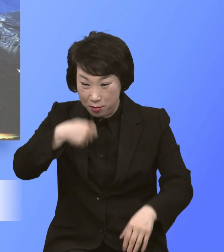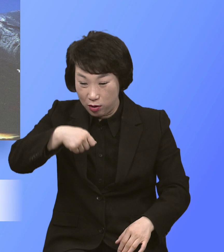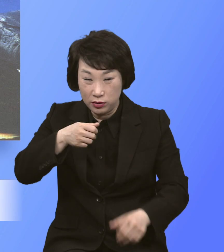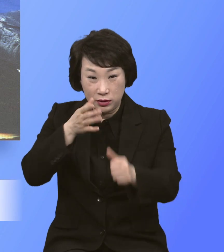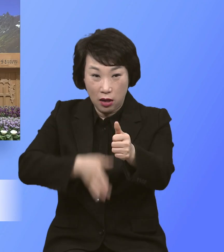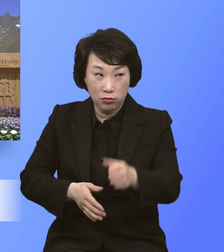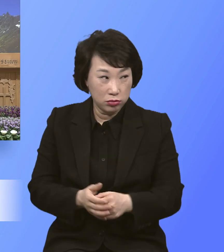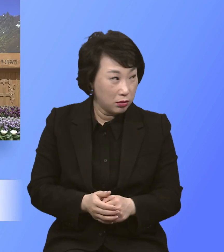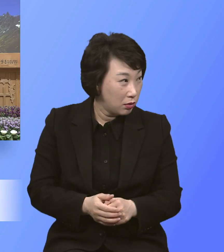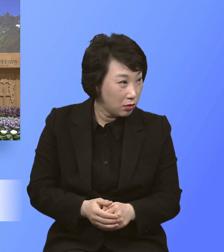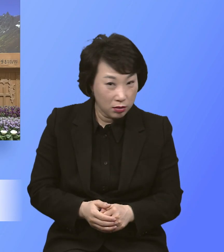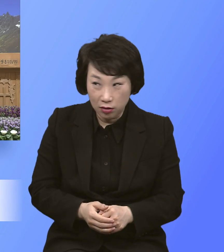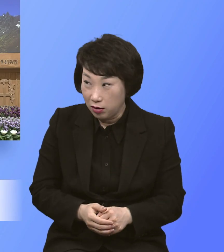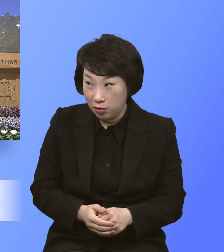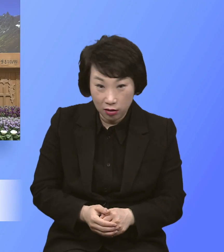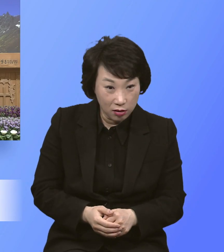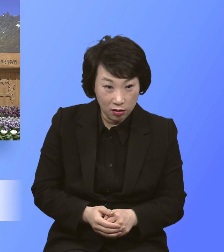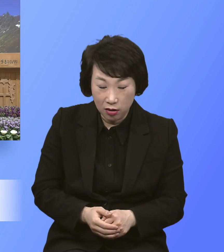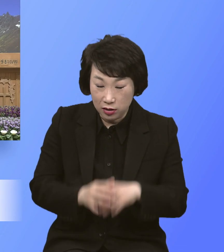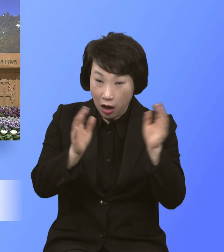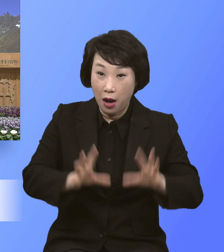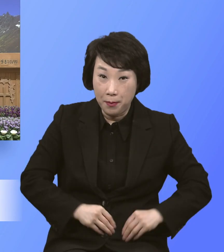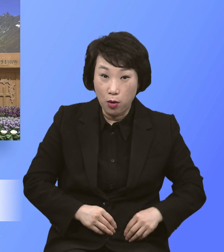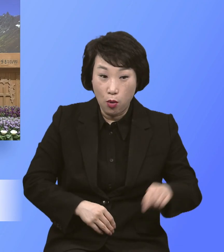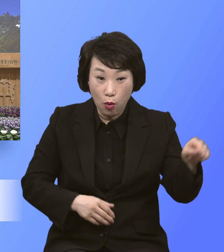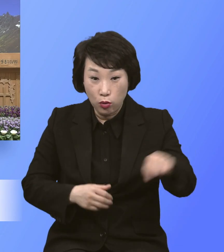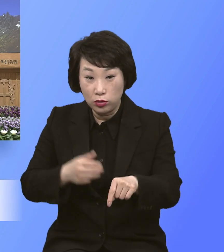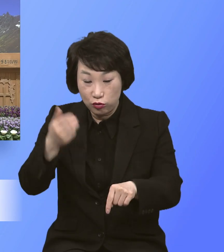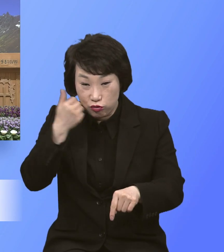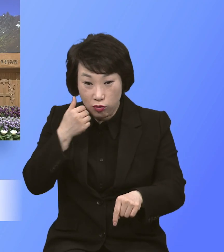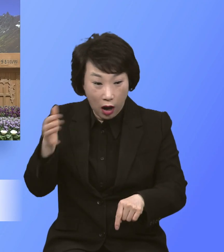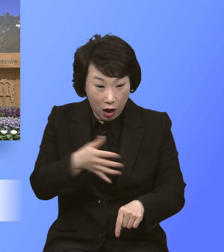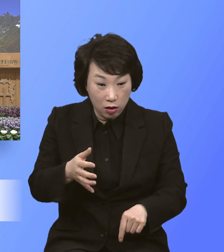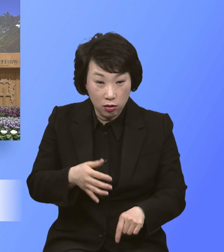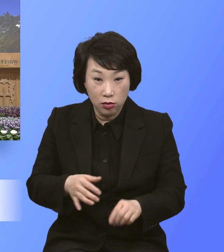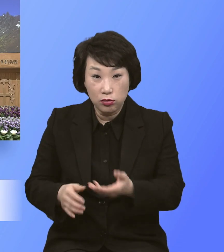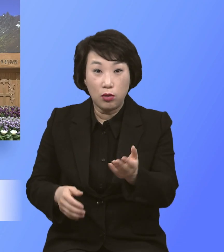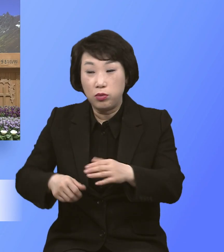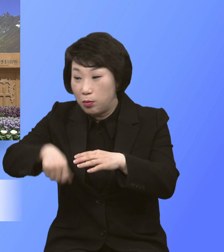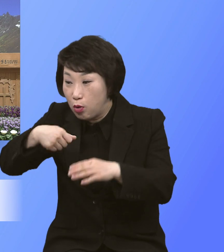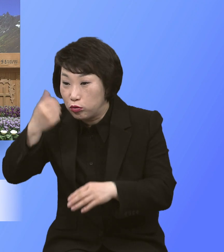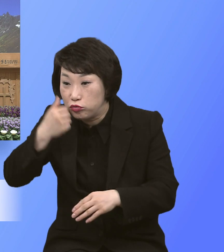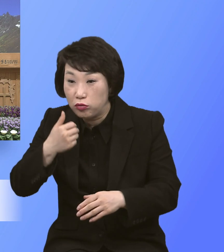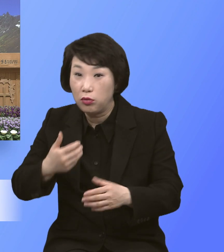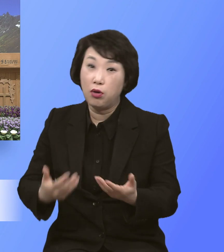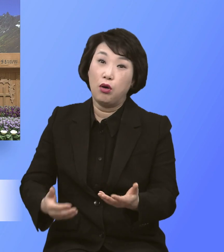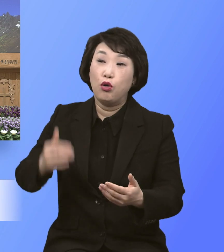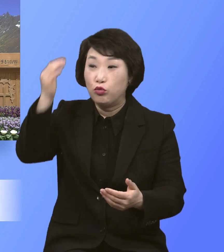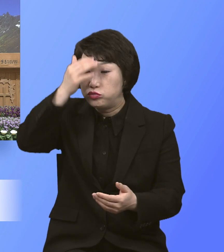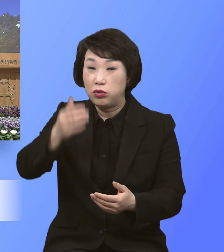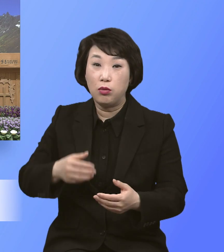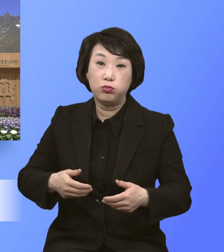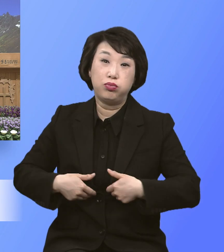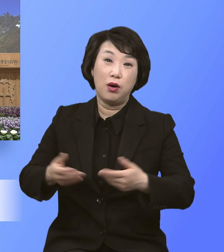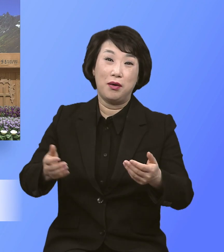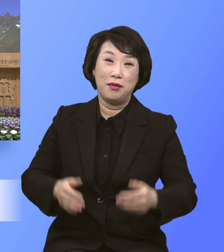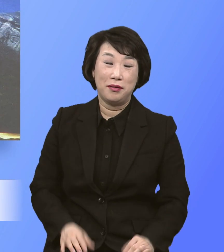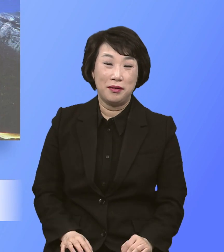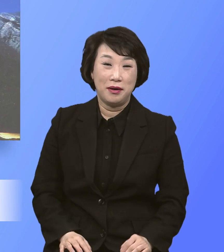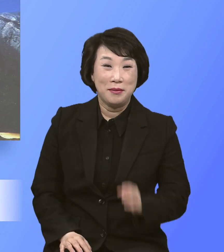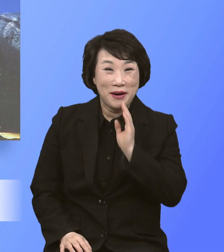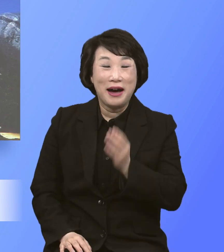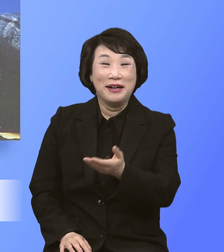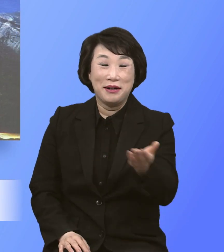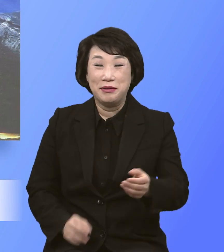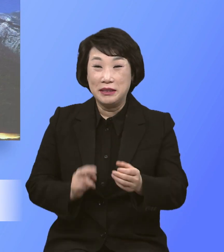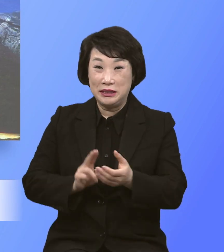그리고 다 배고픈데 아무도 안 와. 밥을 누가 먹고서 아무 소용없지. 이적의 말씀,